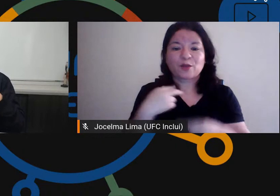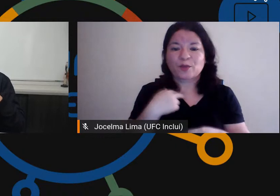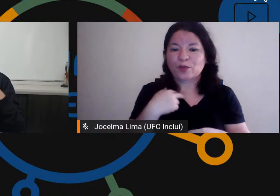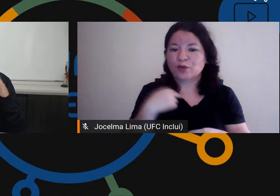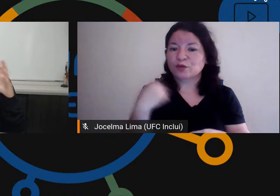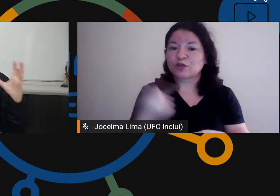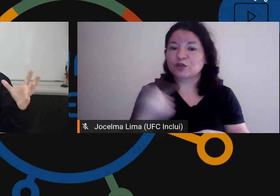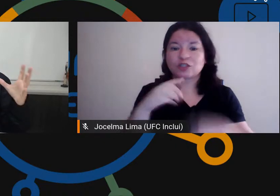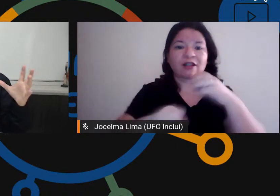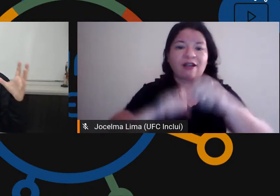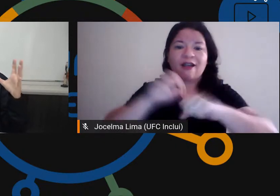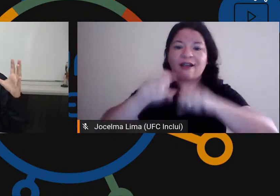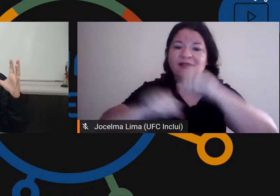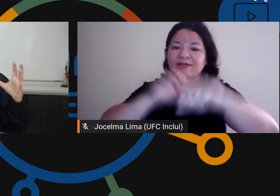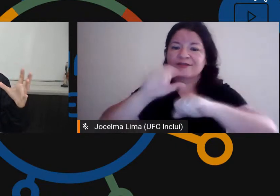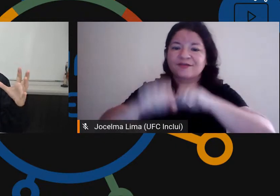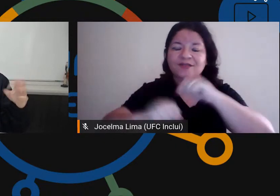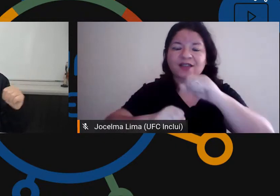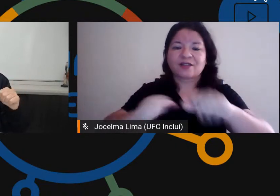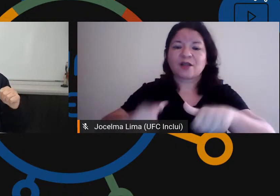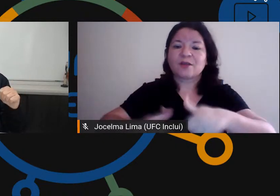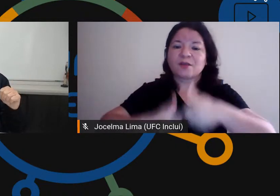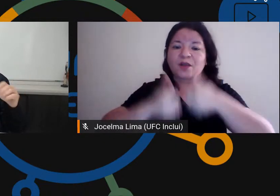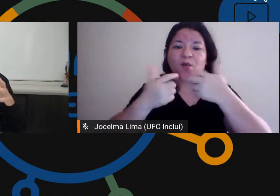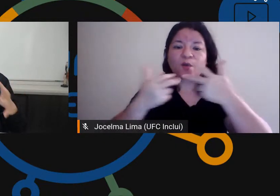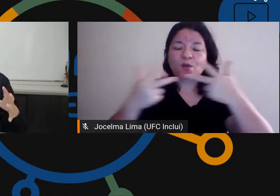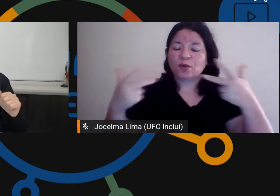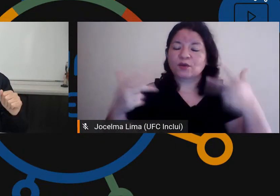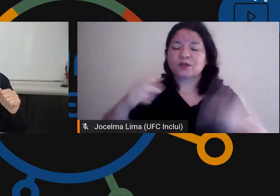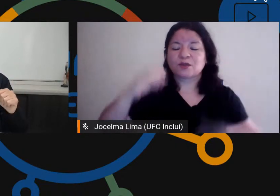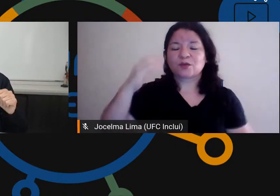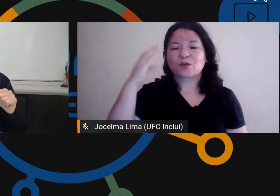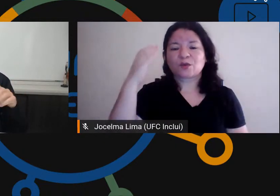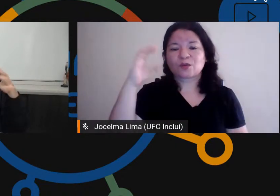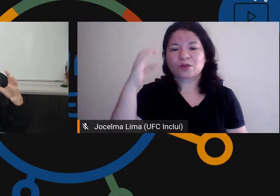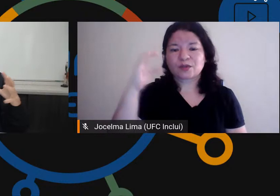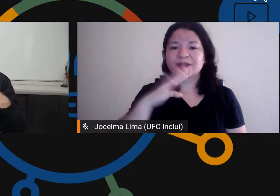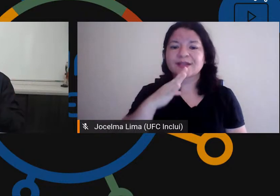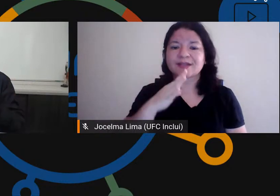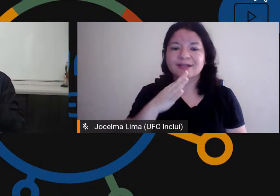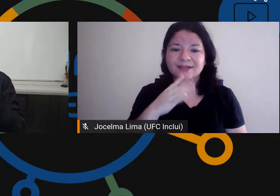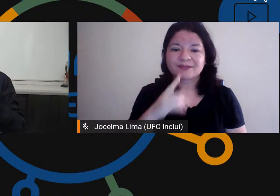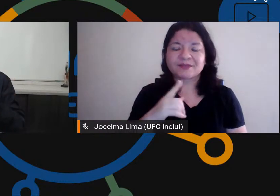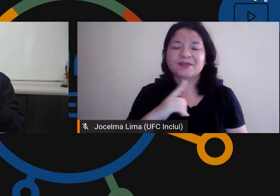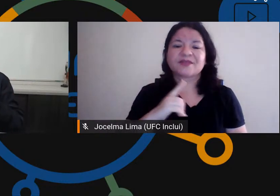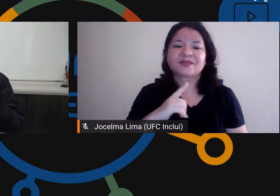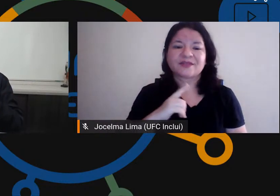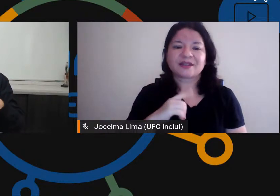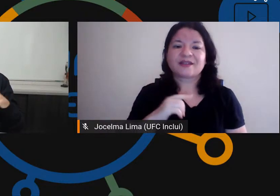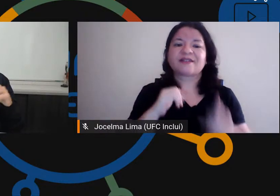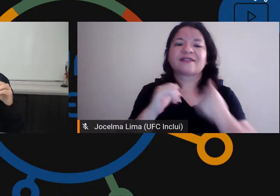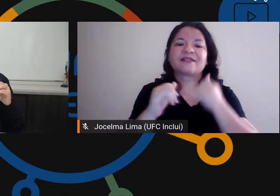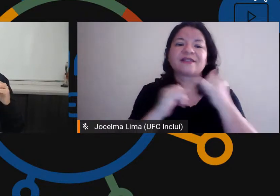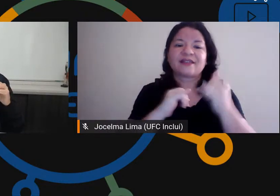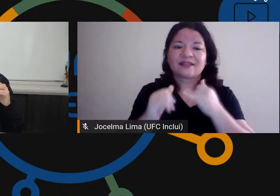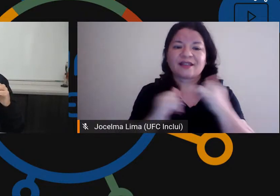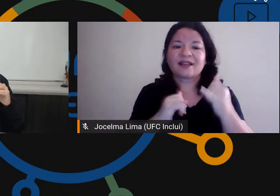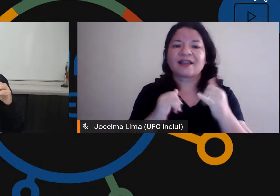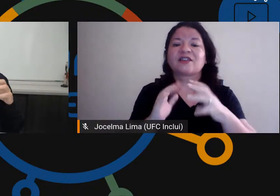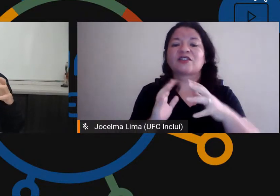a as melhores coisas do conhecimento científico, nós temos acesso. Né? Isso ainda está sendo garantido pela CAPES.